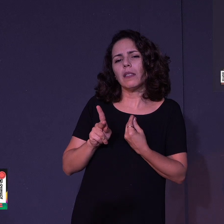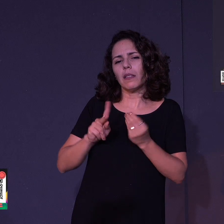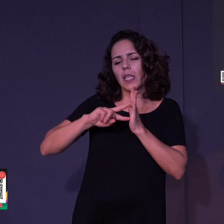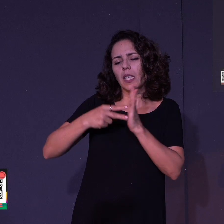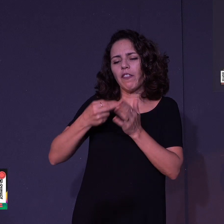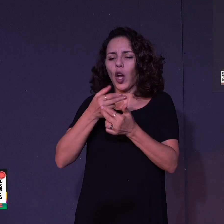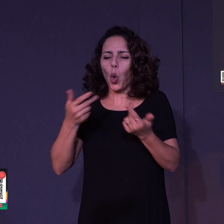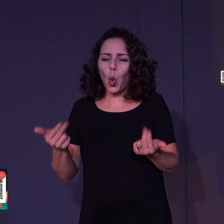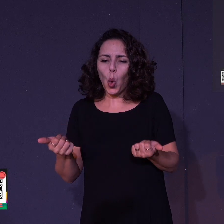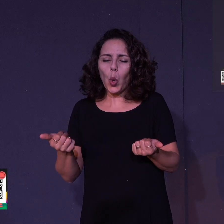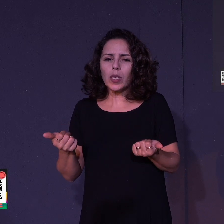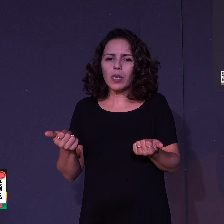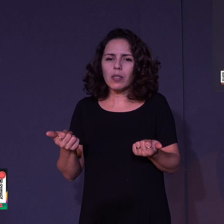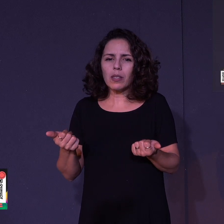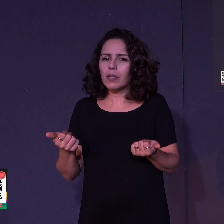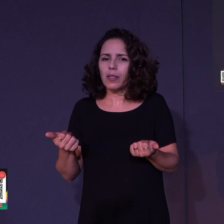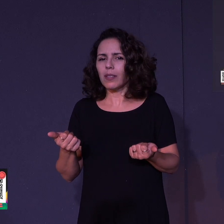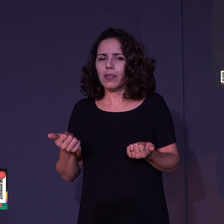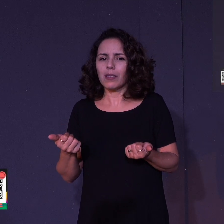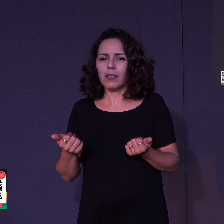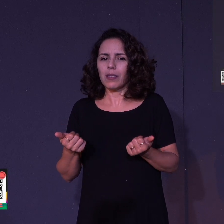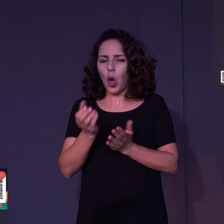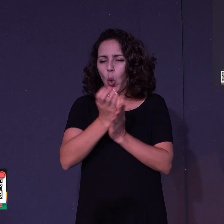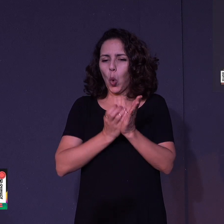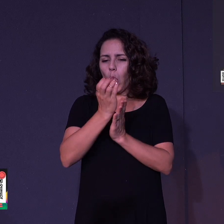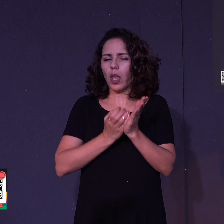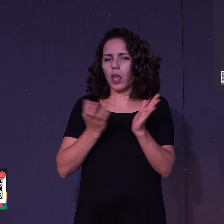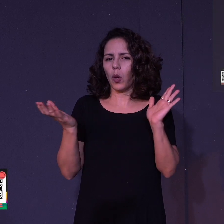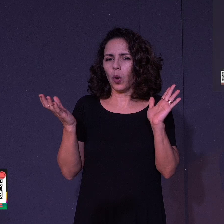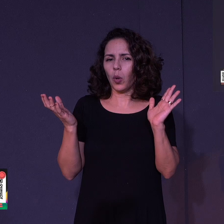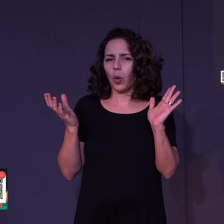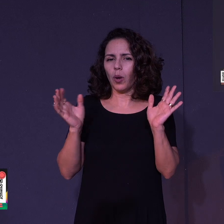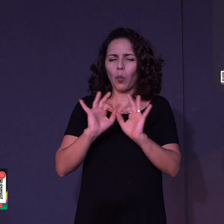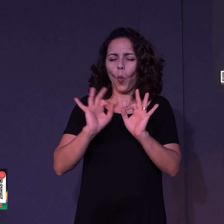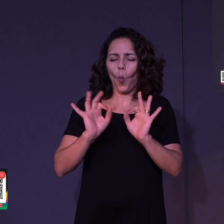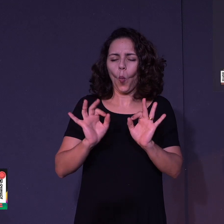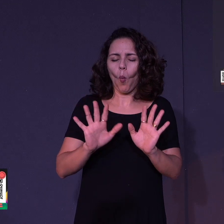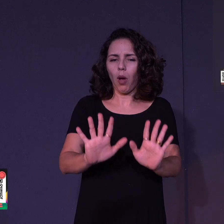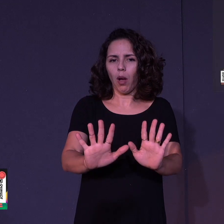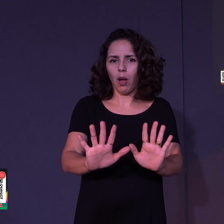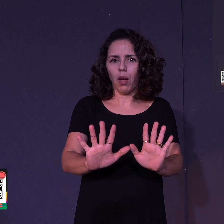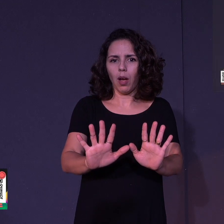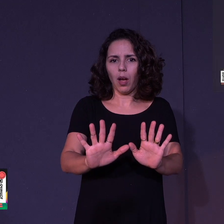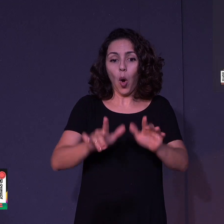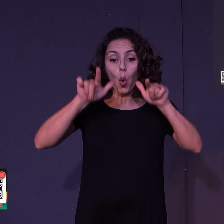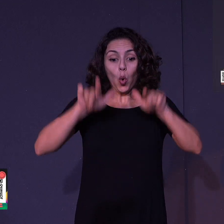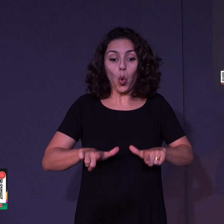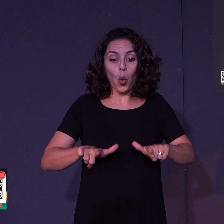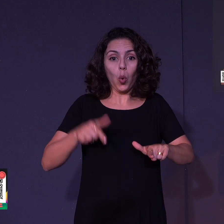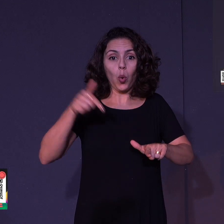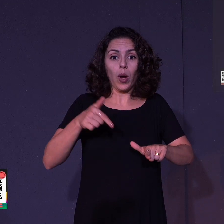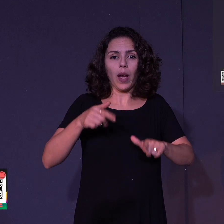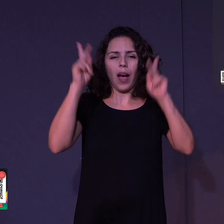coração. O espaço é de Deus. Às vezes, apoiamos a nossa felicidade naquilo que temos.